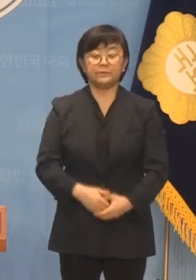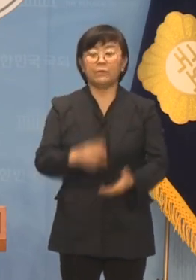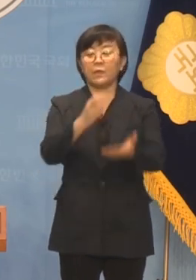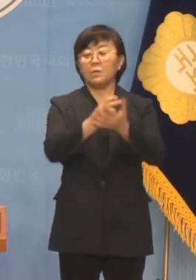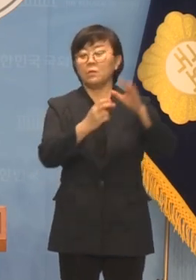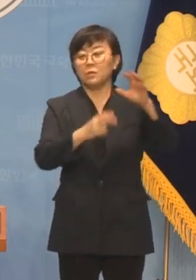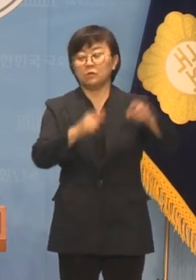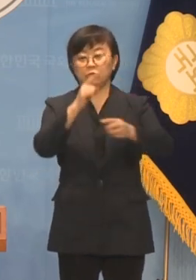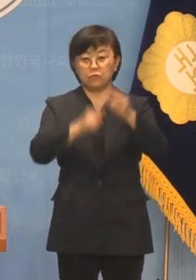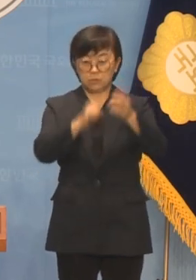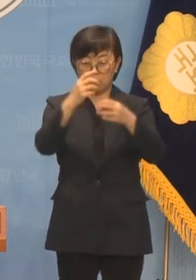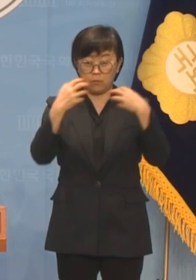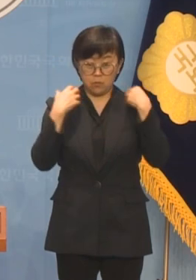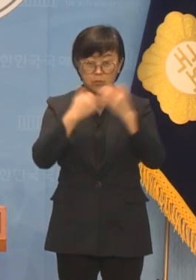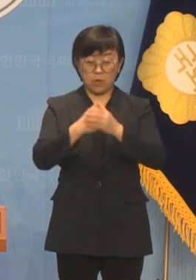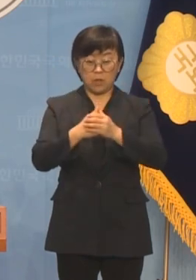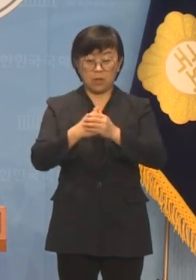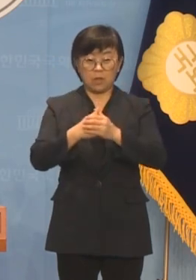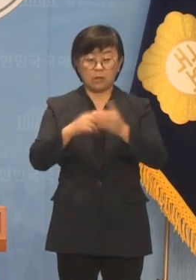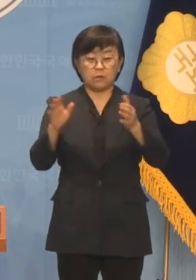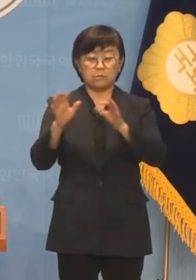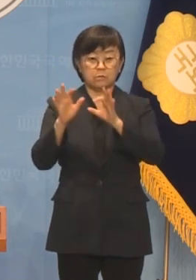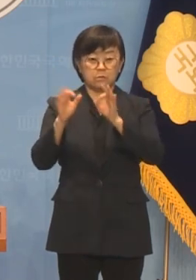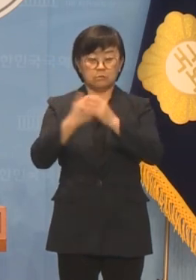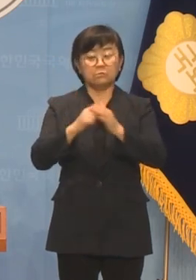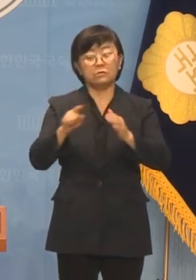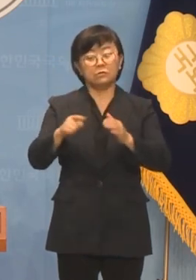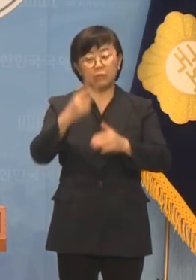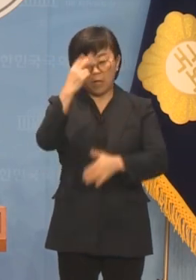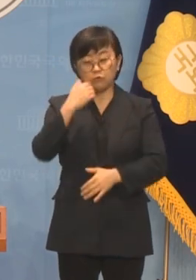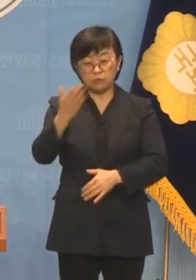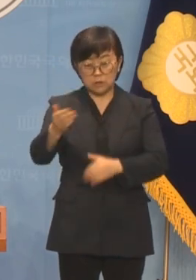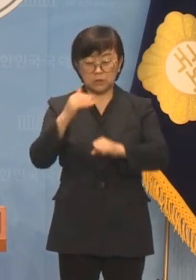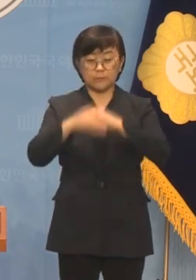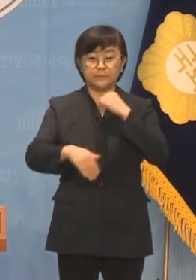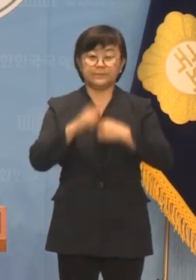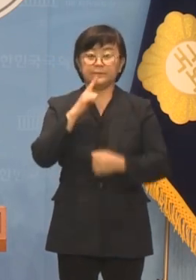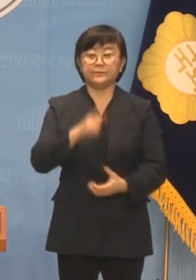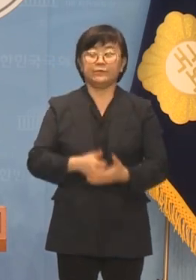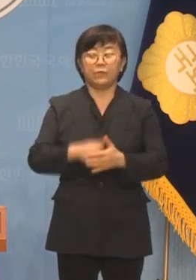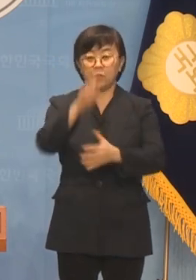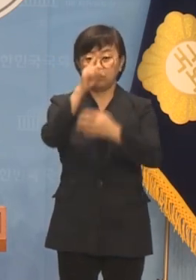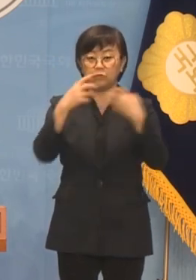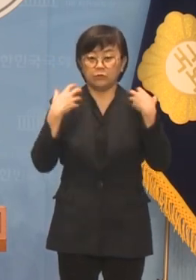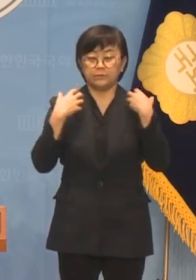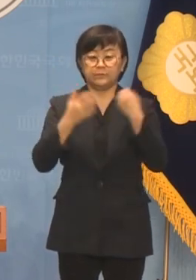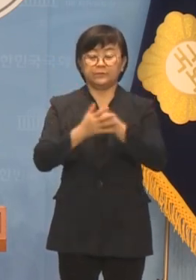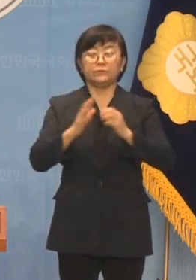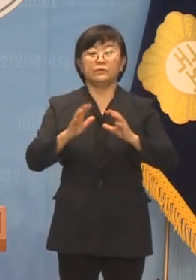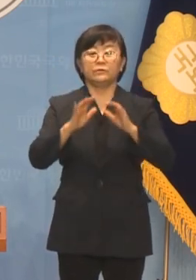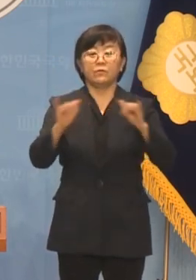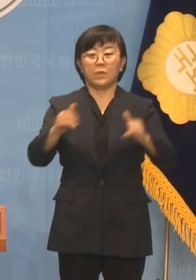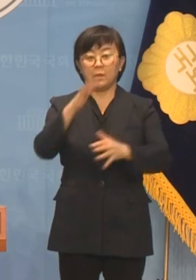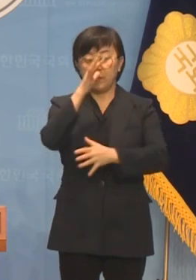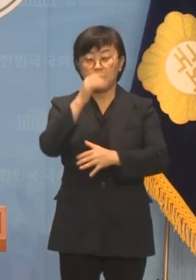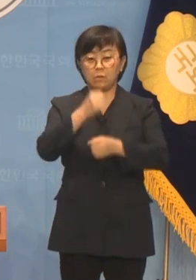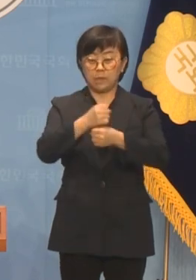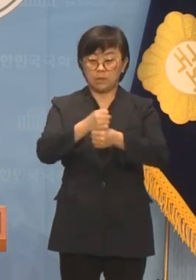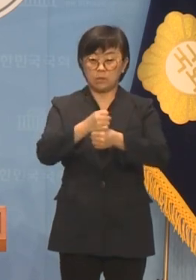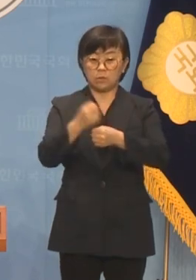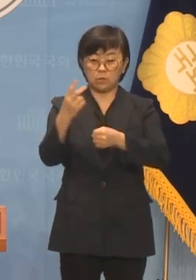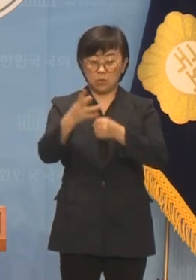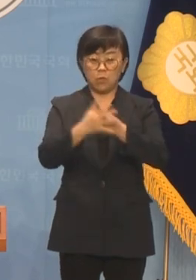법원이 윤석열 정부의 눈 가리고 아웅에 동참한 꼴입니다. 정부는 국민을 바보로 만들려고